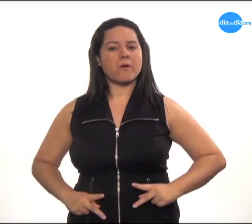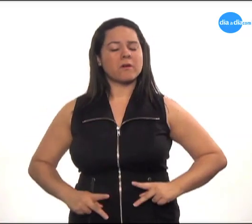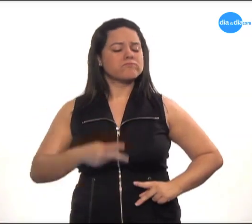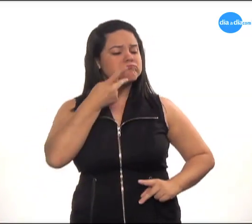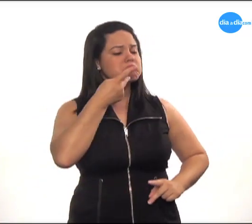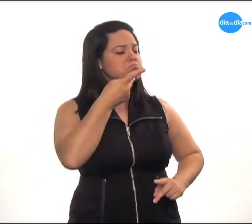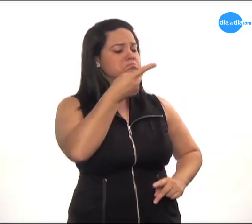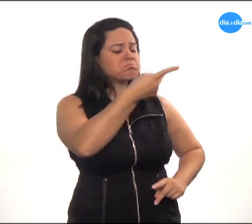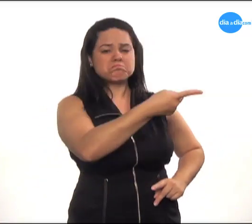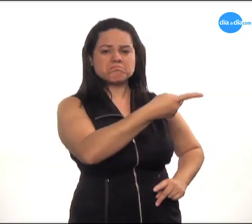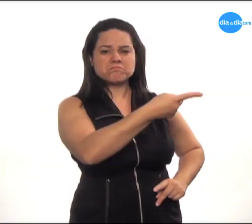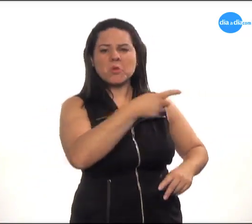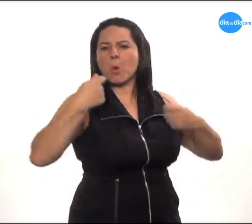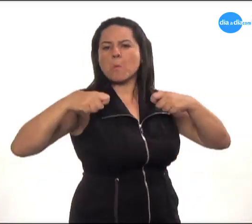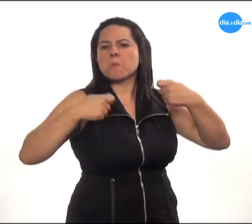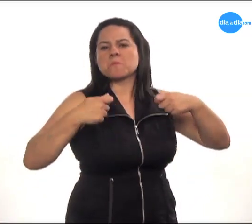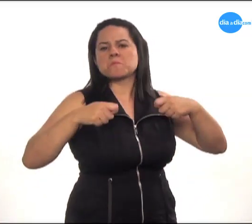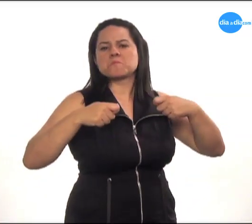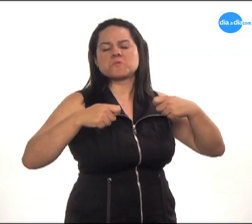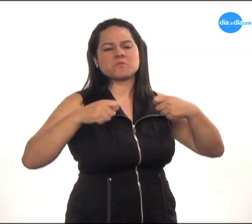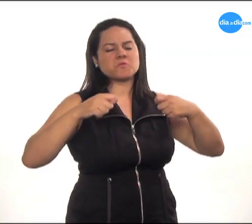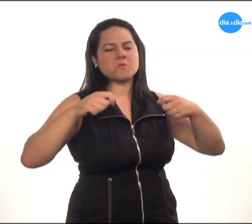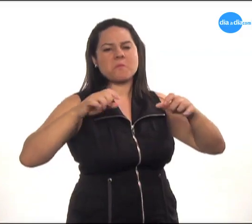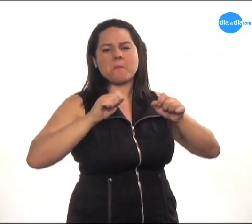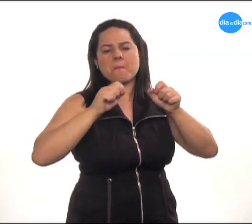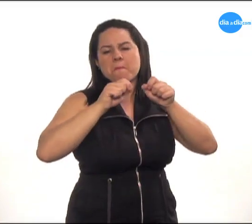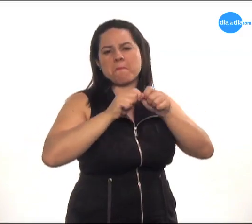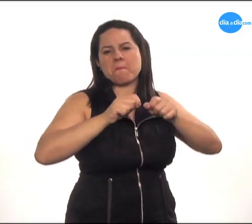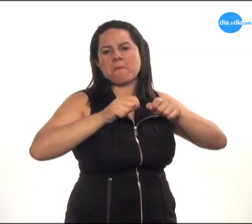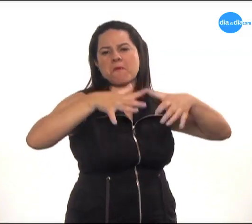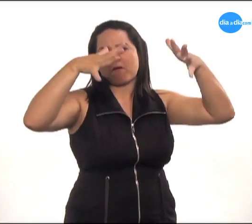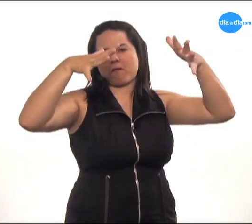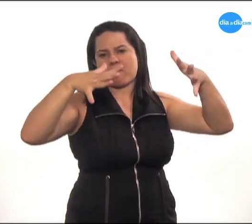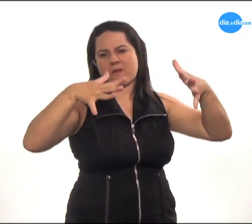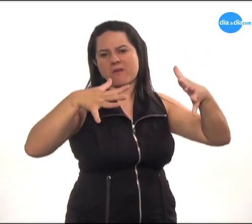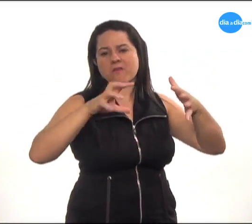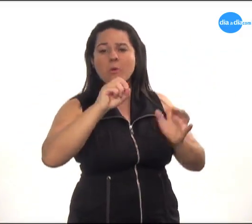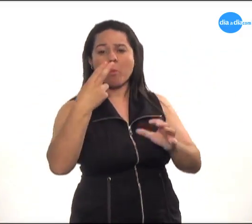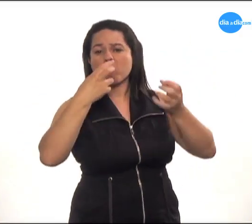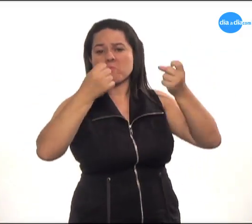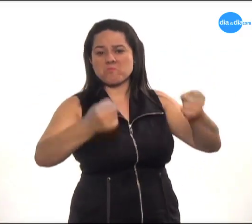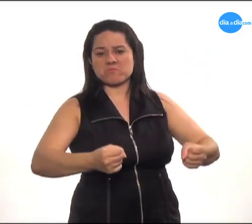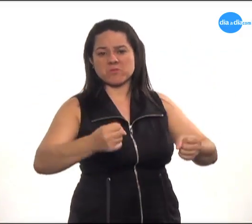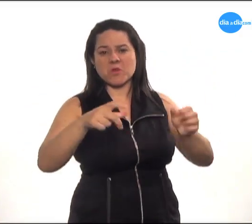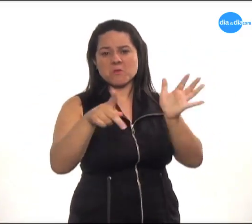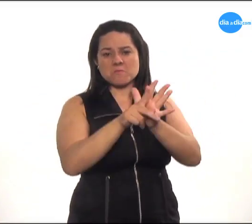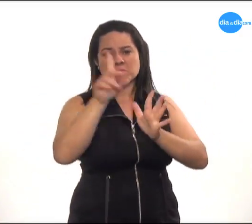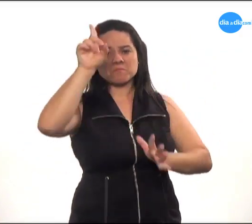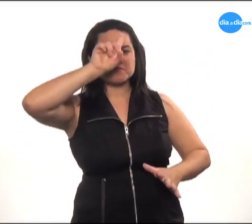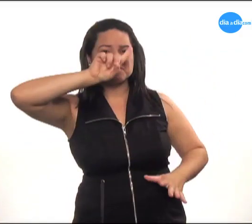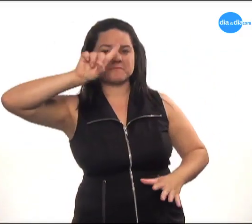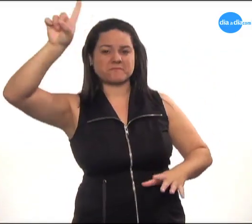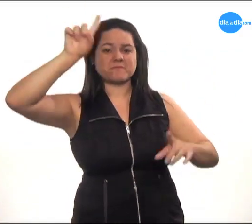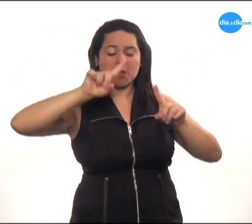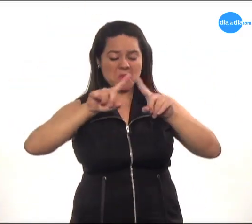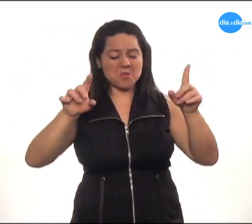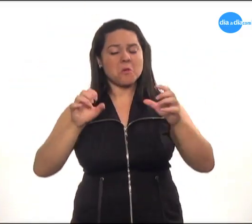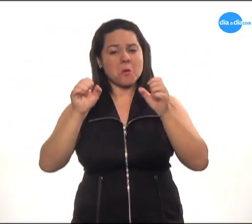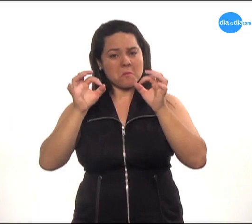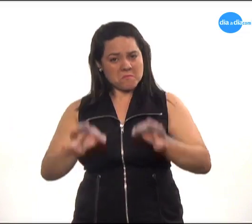estas coisas. E ele então se recusou a usar o seu poder divino, e como homem, perfeito homem, ele venceu, para